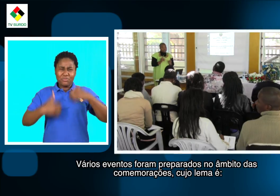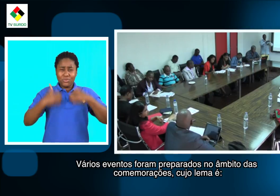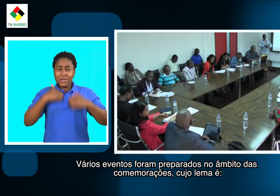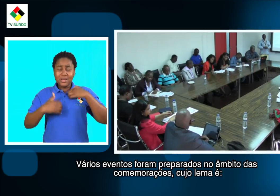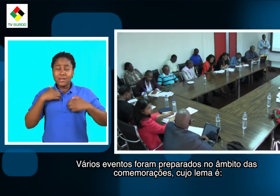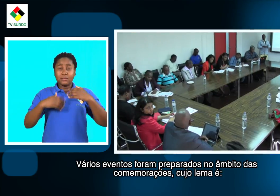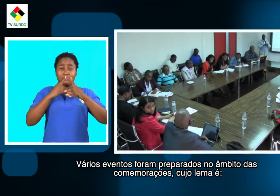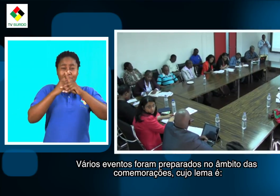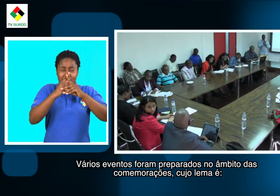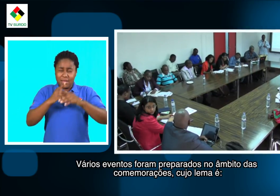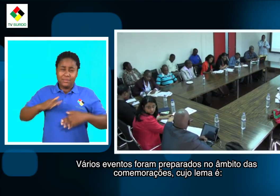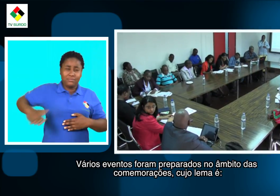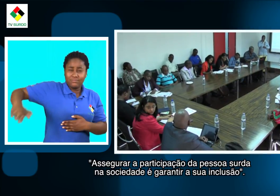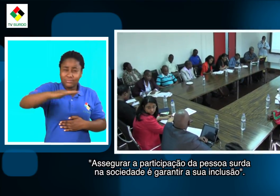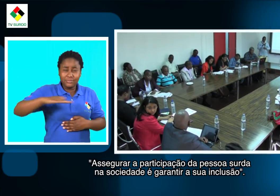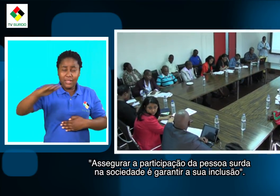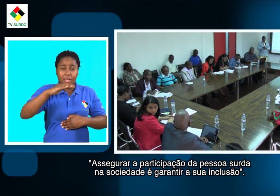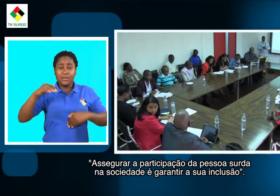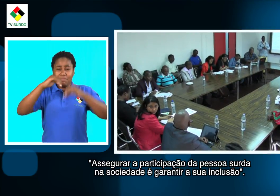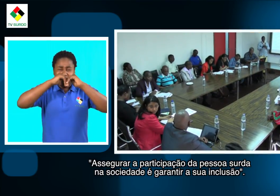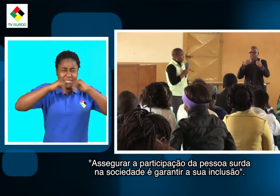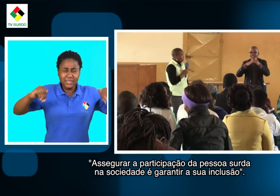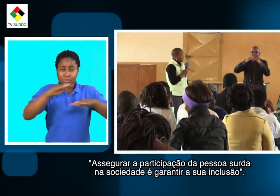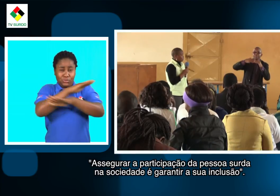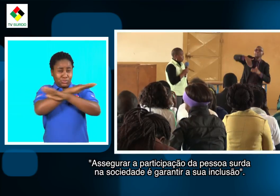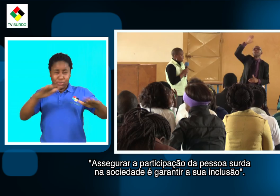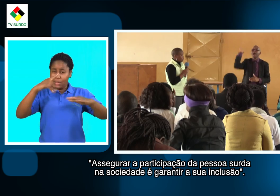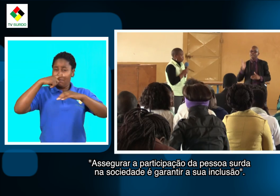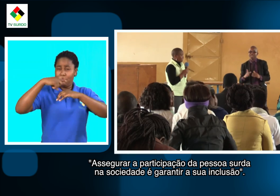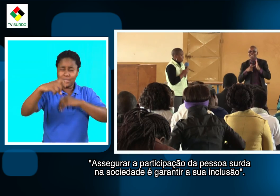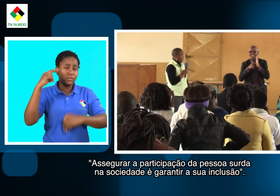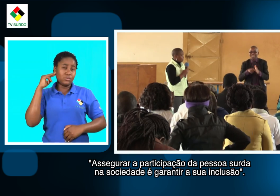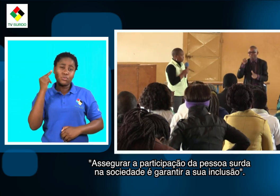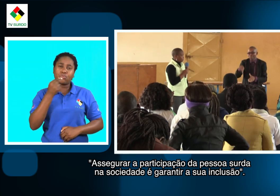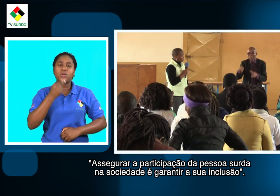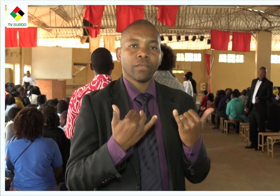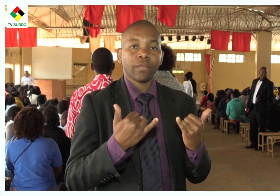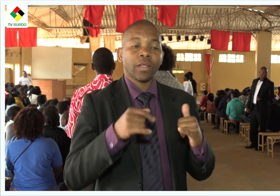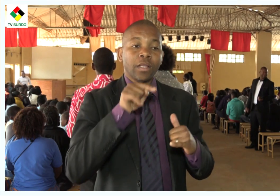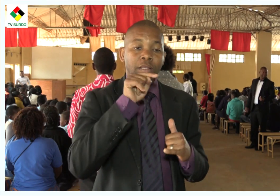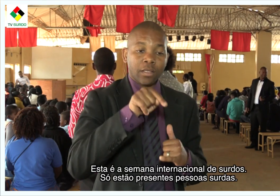cujo lema é assegurar a participação da pessoa surda na sociedade é garantir a sua